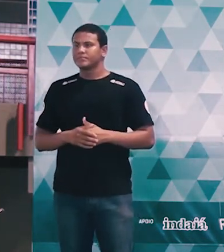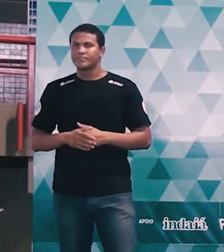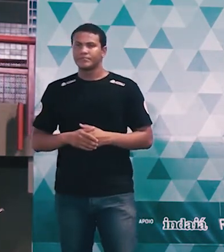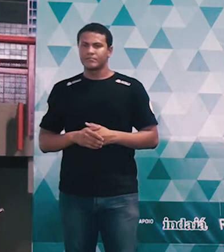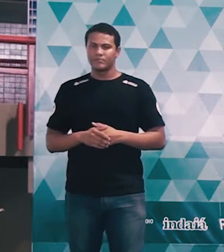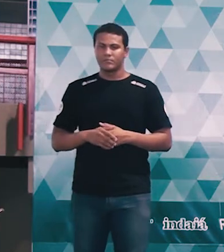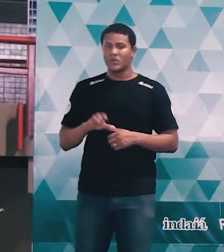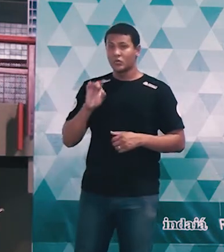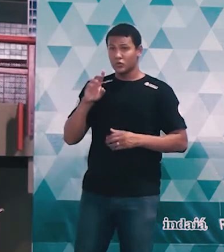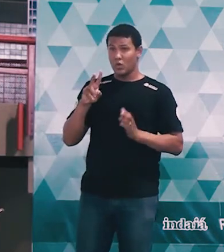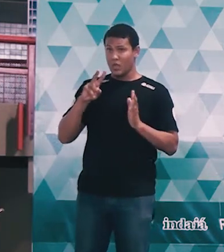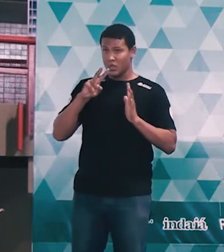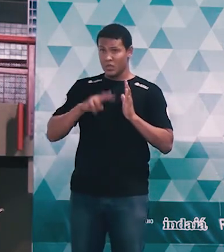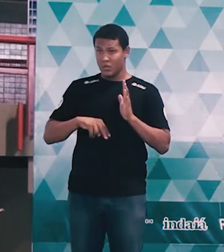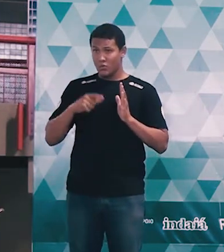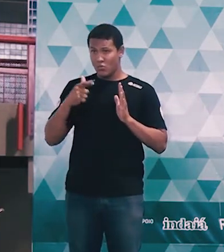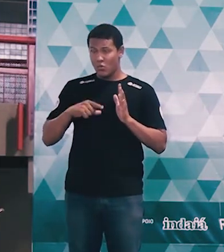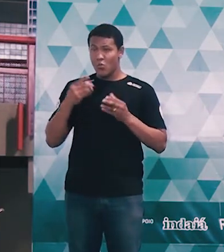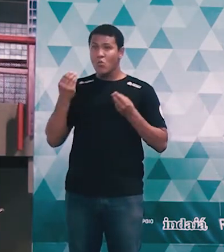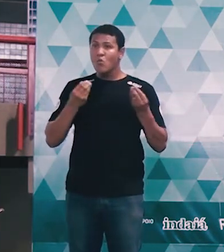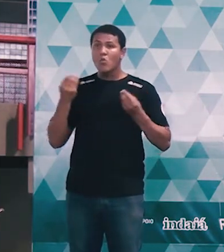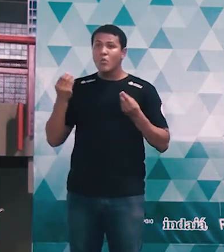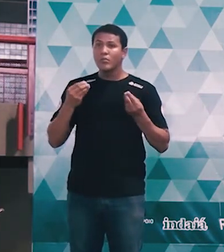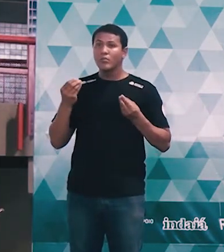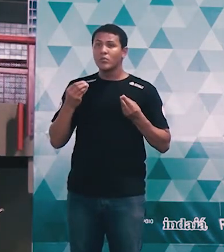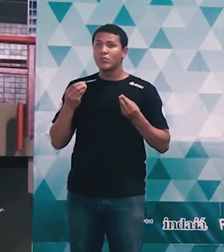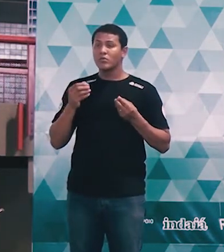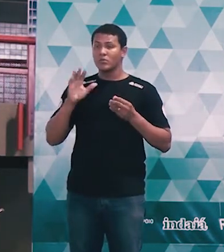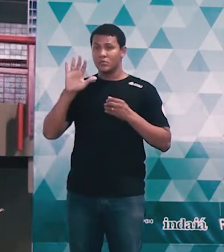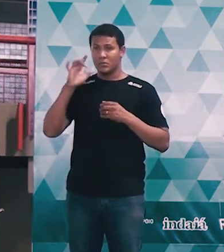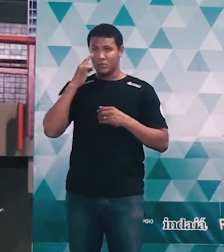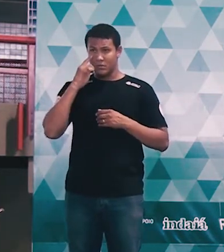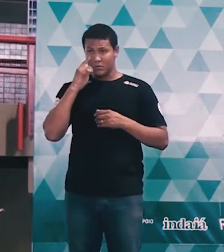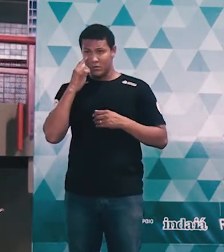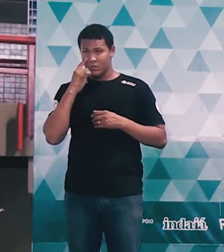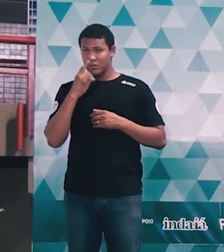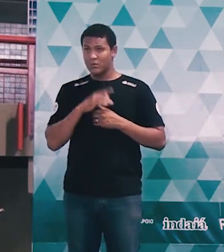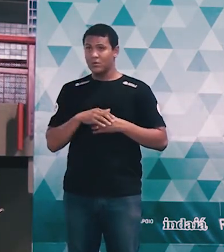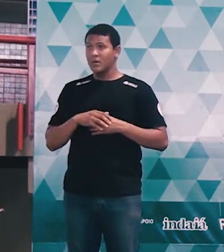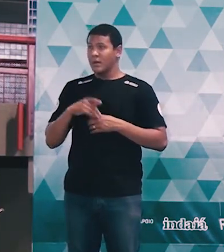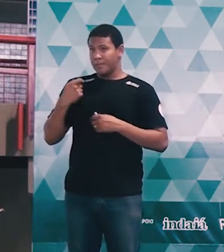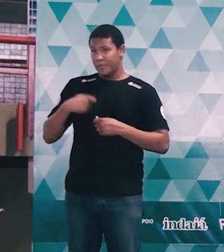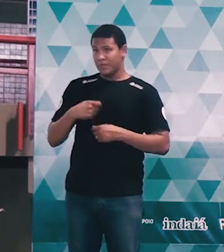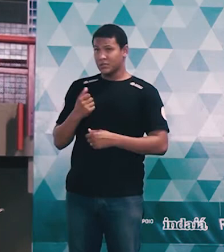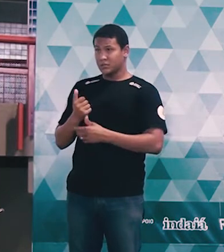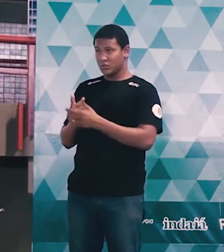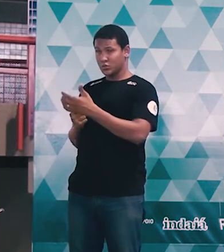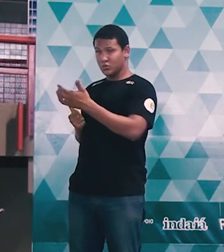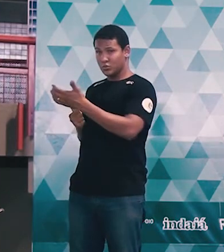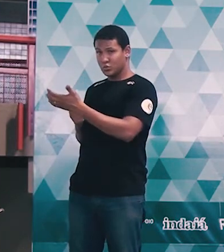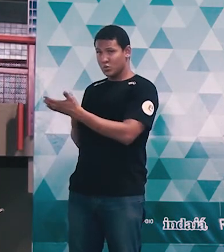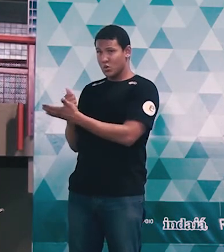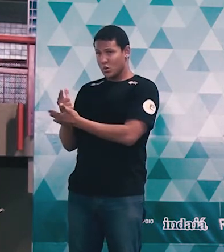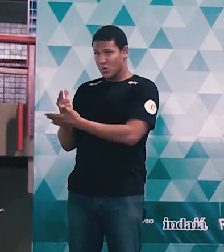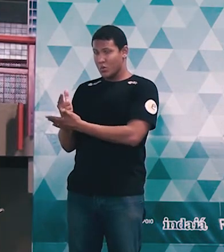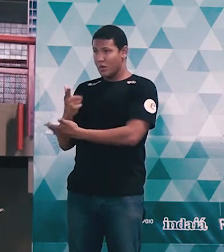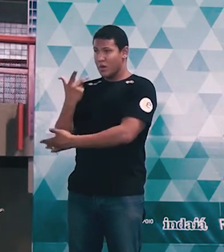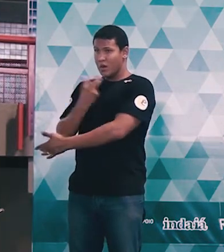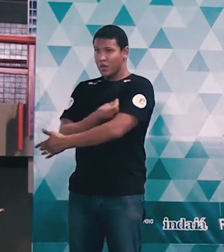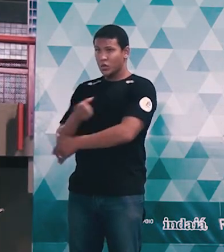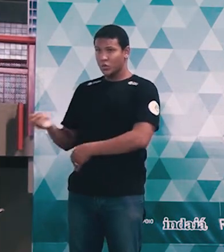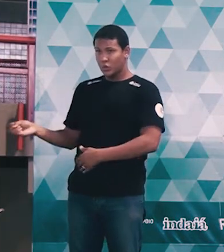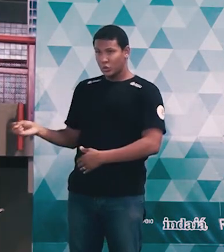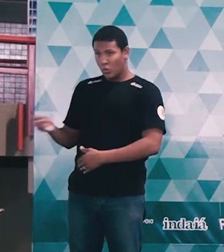que é para deixar claro isso. Como é que é a política de reposição do estoque? Tem que fazer a aquisição de novas vacinas no início